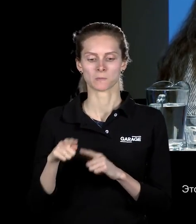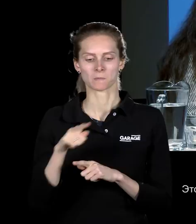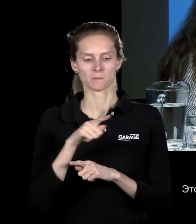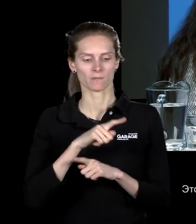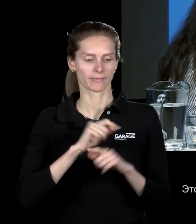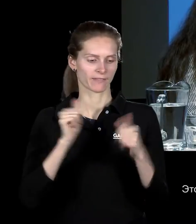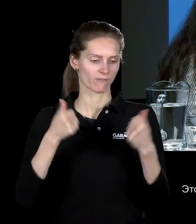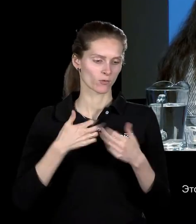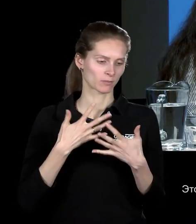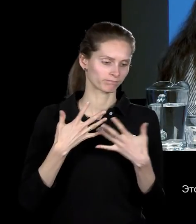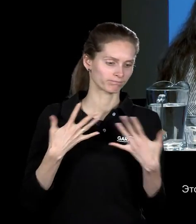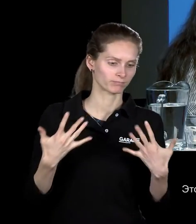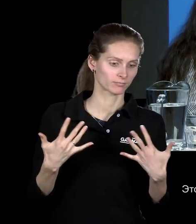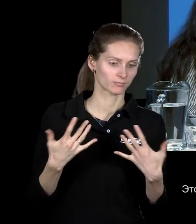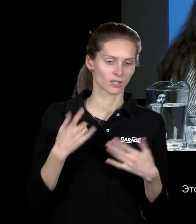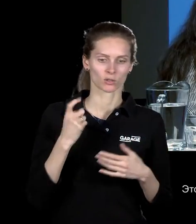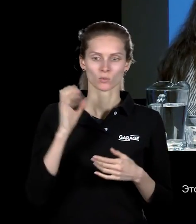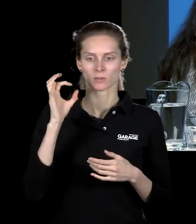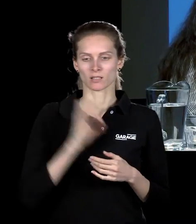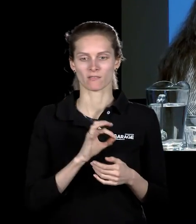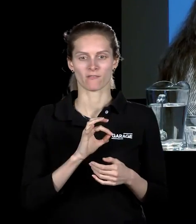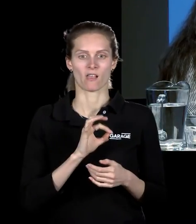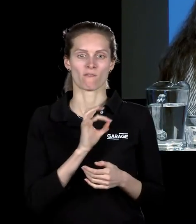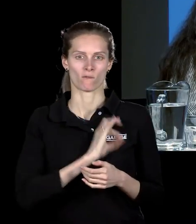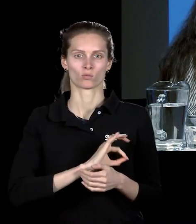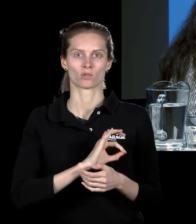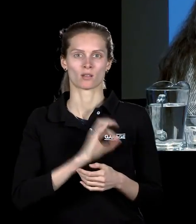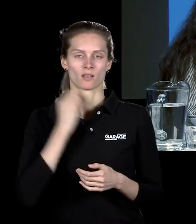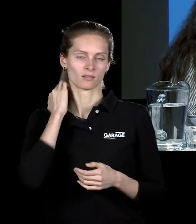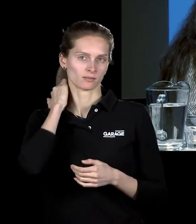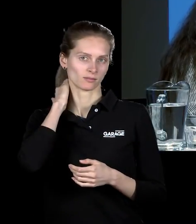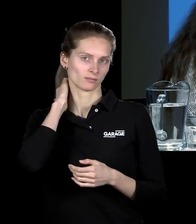форм, которые, опять-таки, абсолютно антифункциональны, потому что форма,